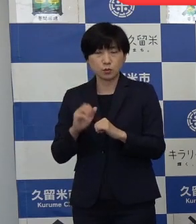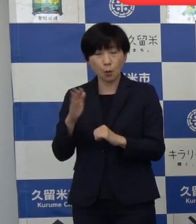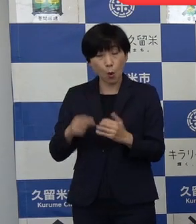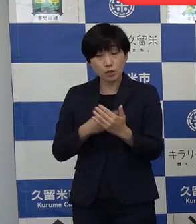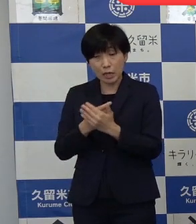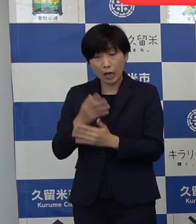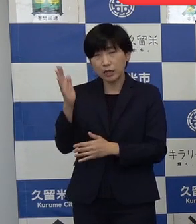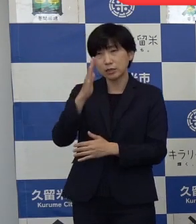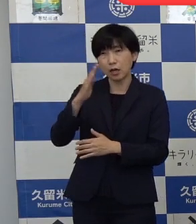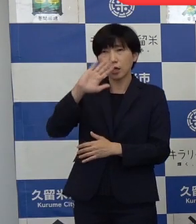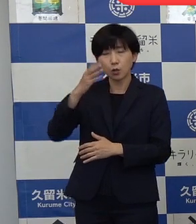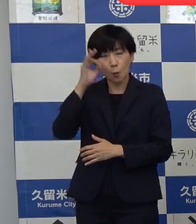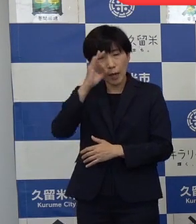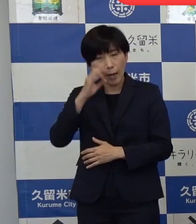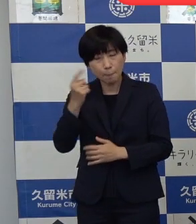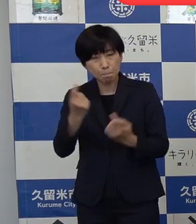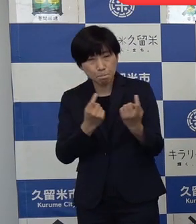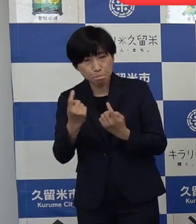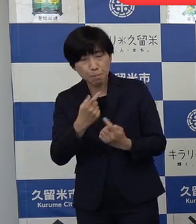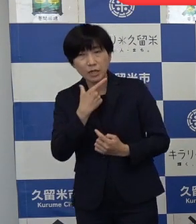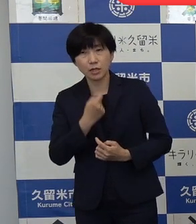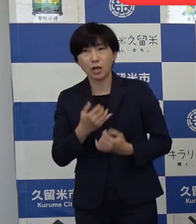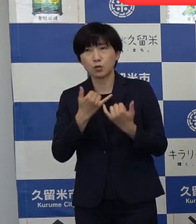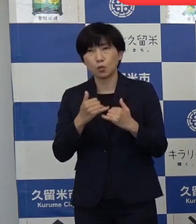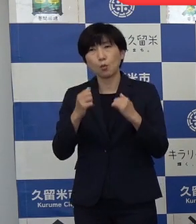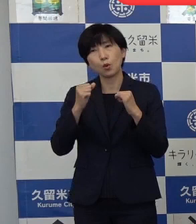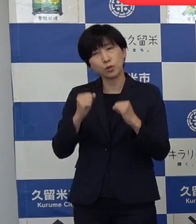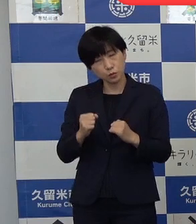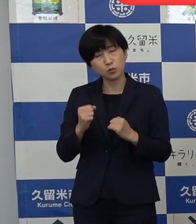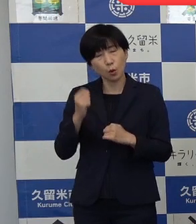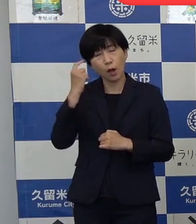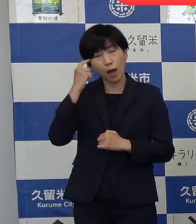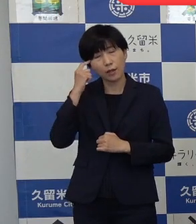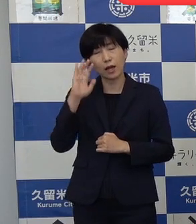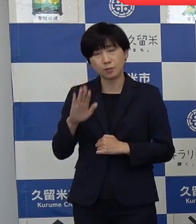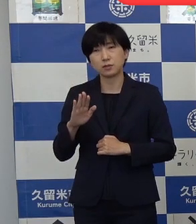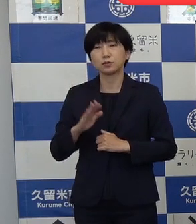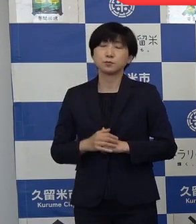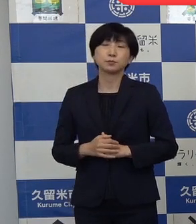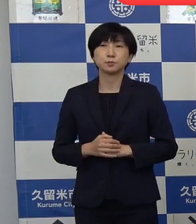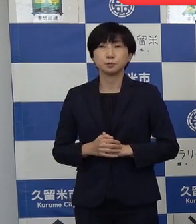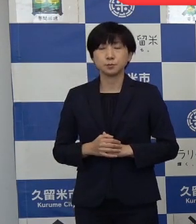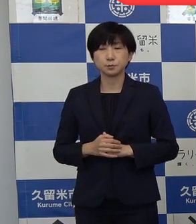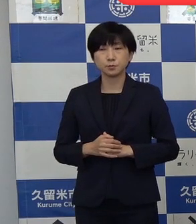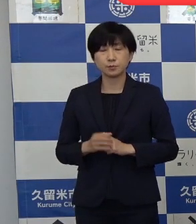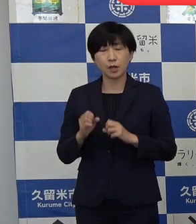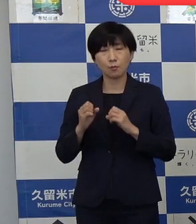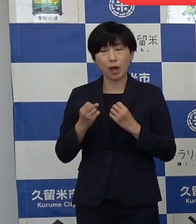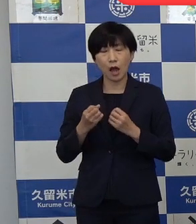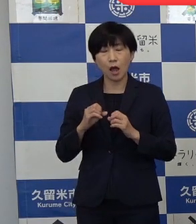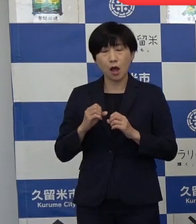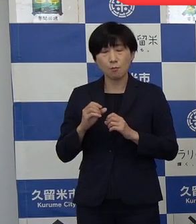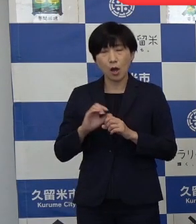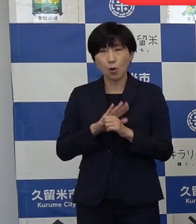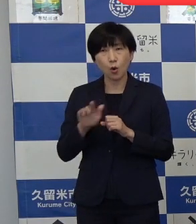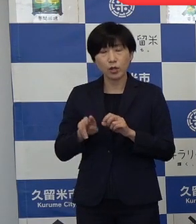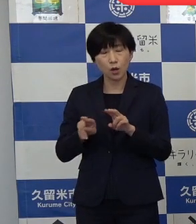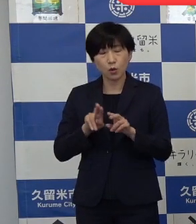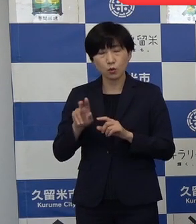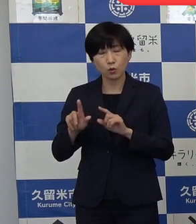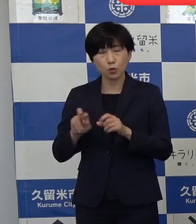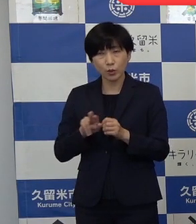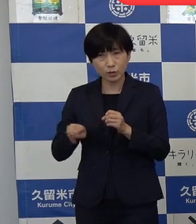見学にはお越しいただける方があるというふうに考えております。 新型コロナと社会経済活動に向け